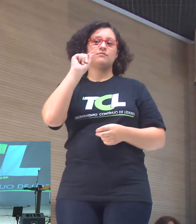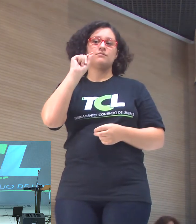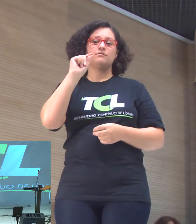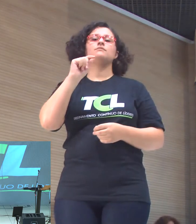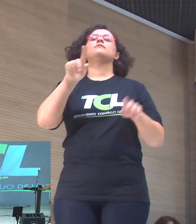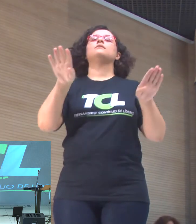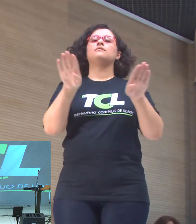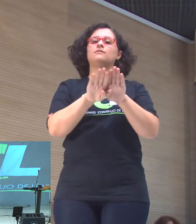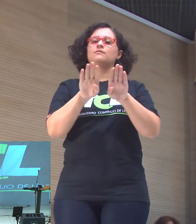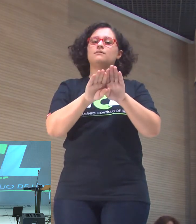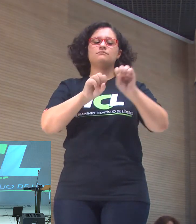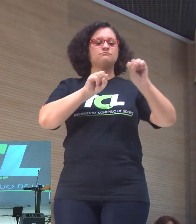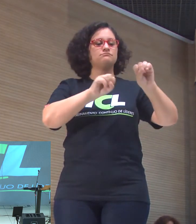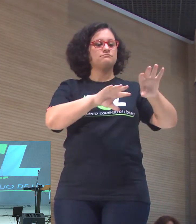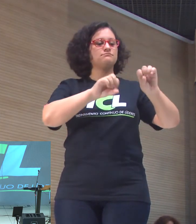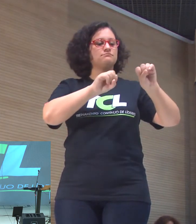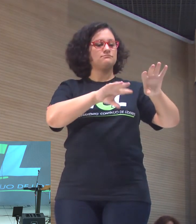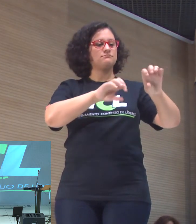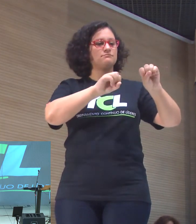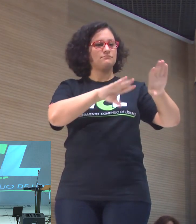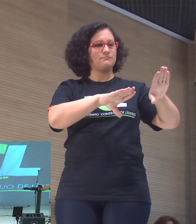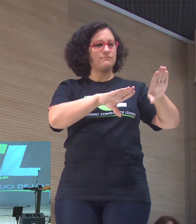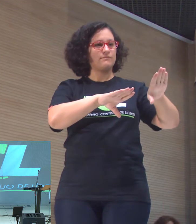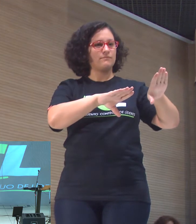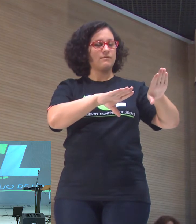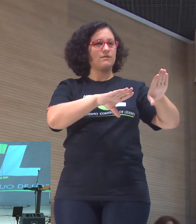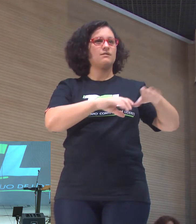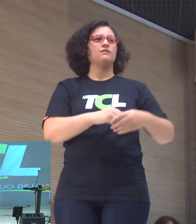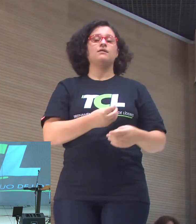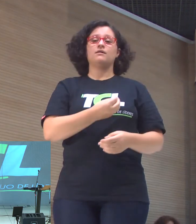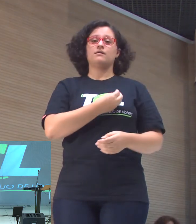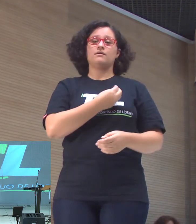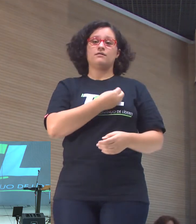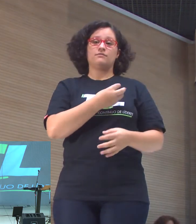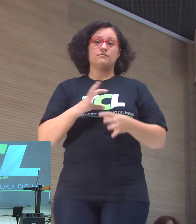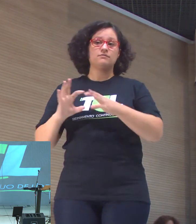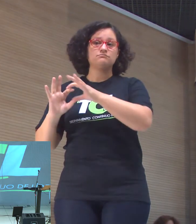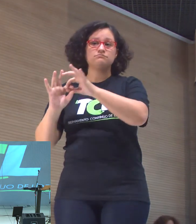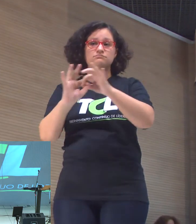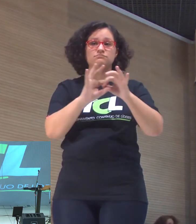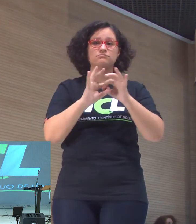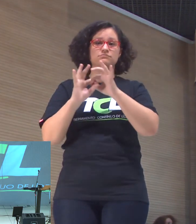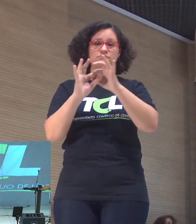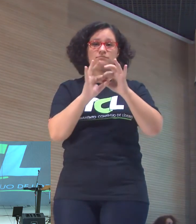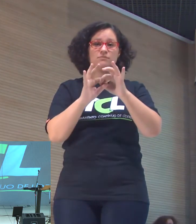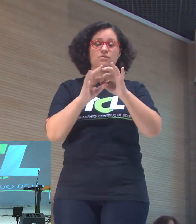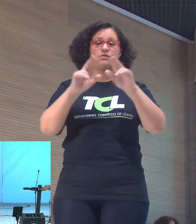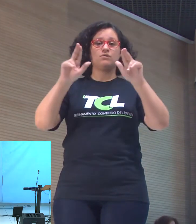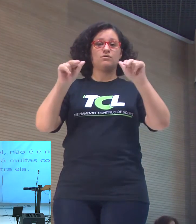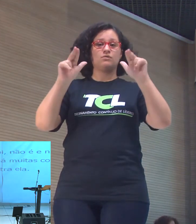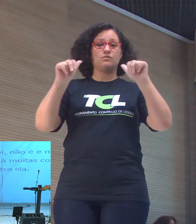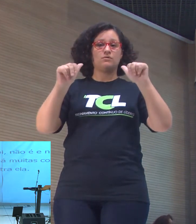o ensino. Uma vida em união nunca foi, não é e